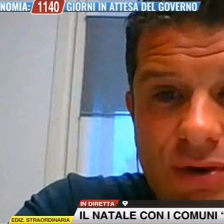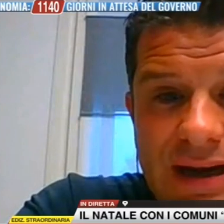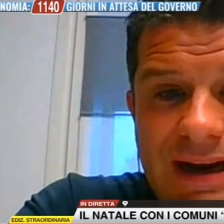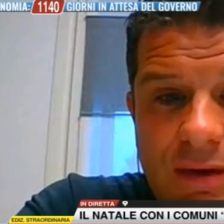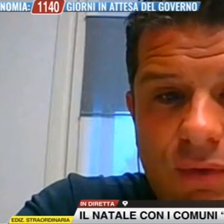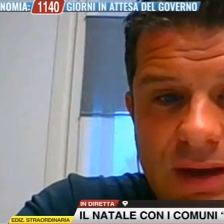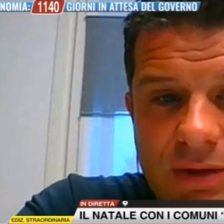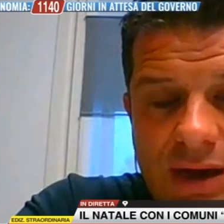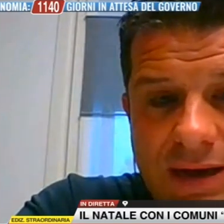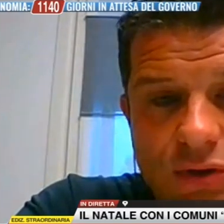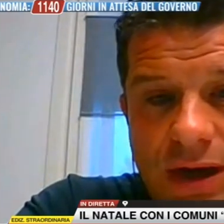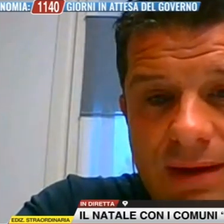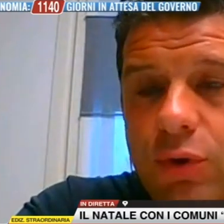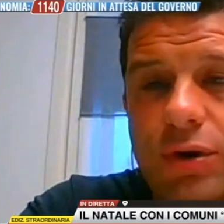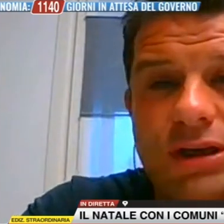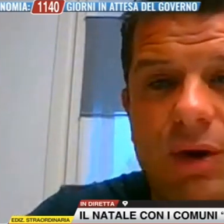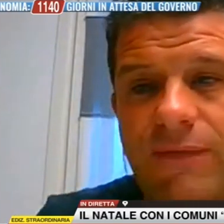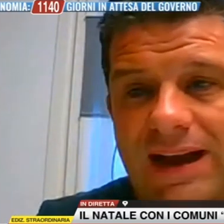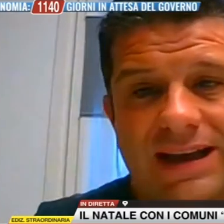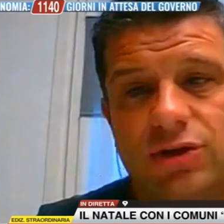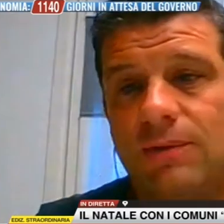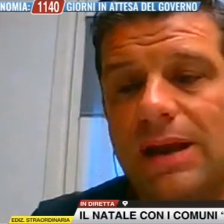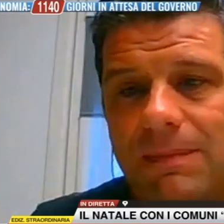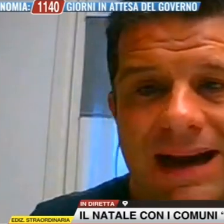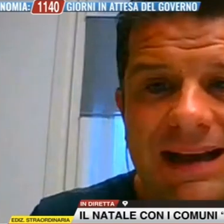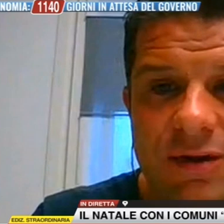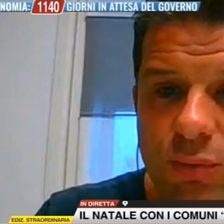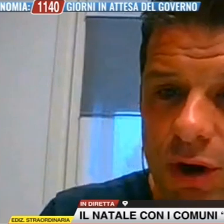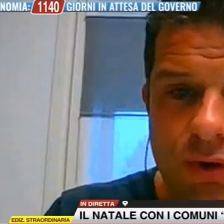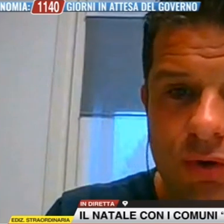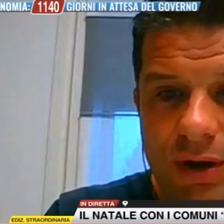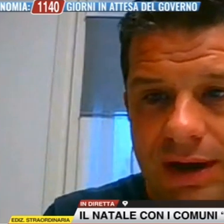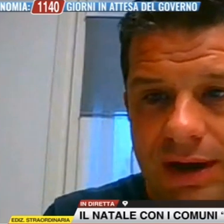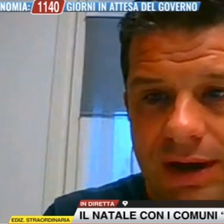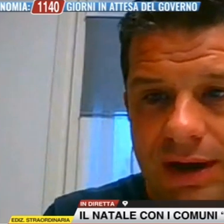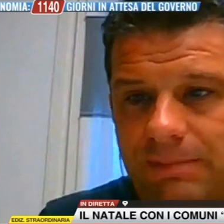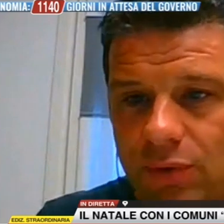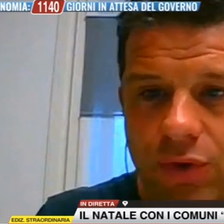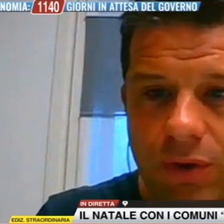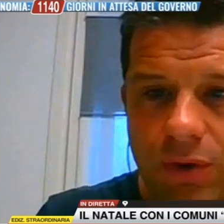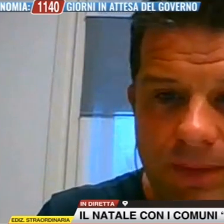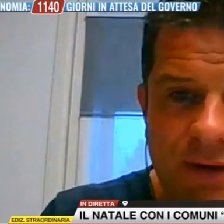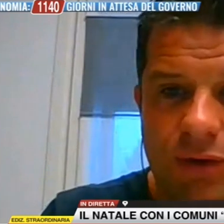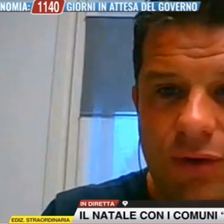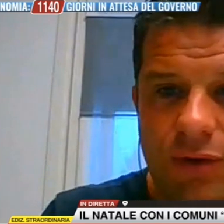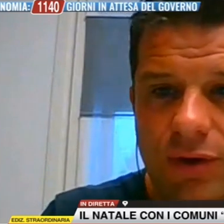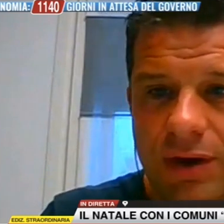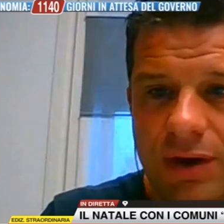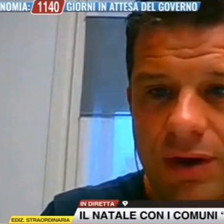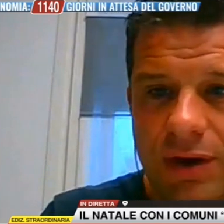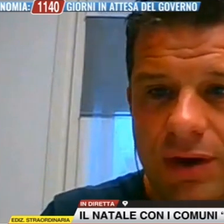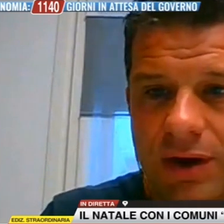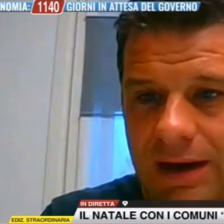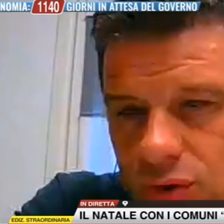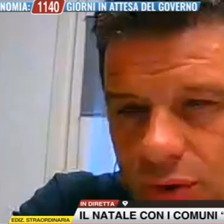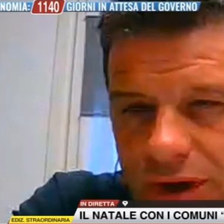a contenere la curva del contagio, cioè quello che si vuole fare adesso, magari in un modo più o meno